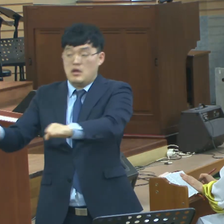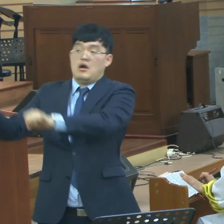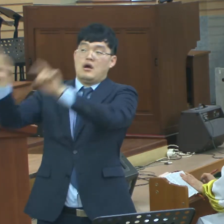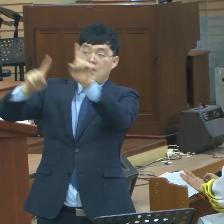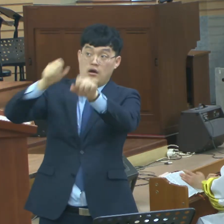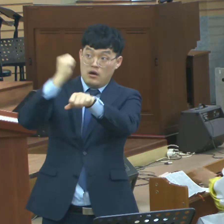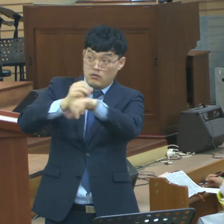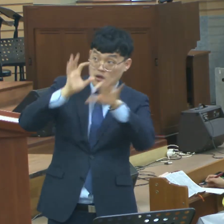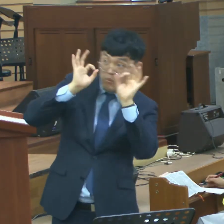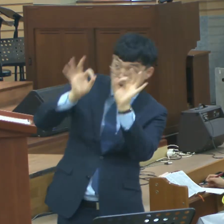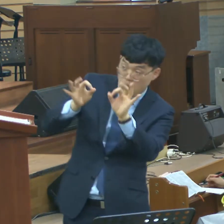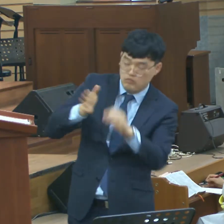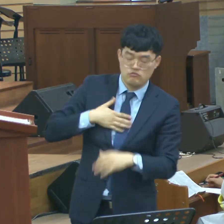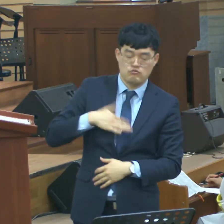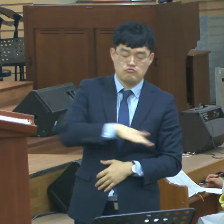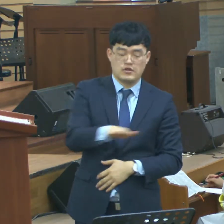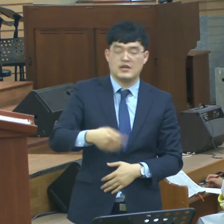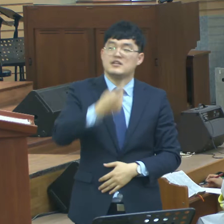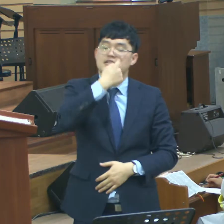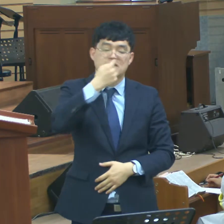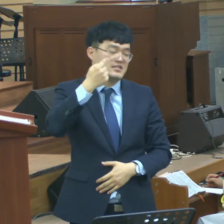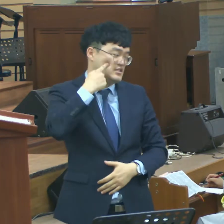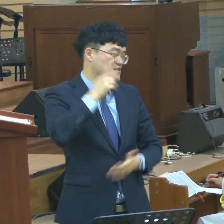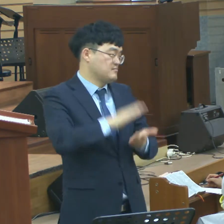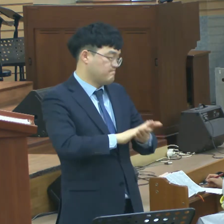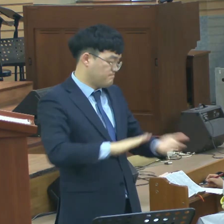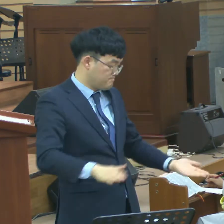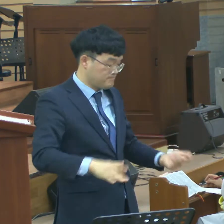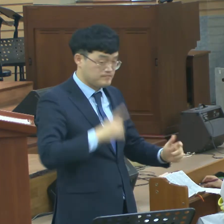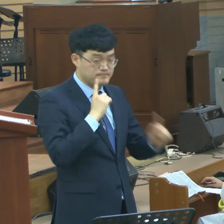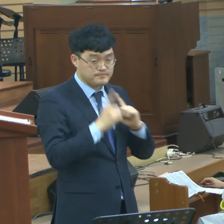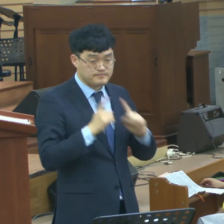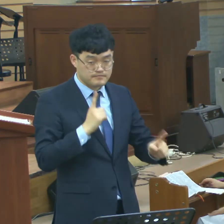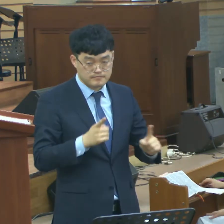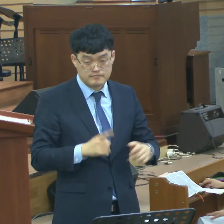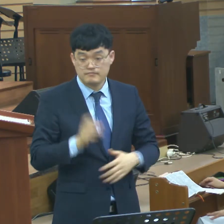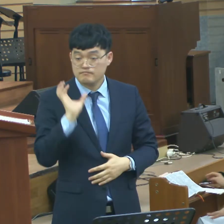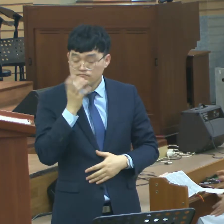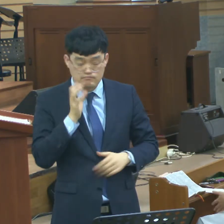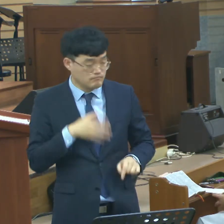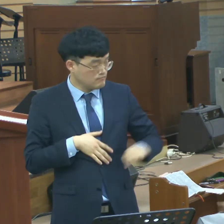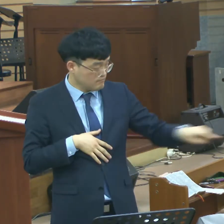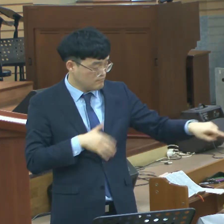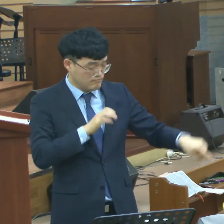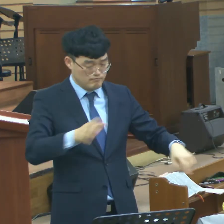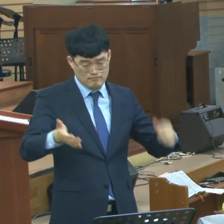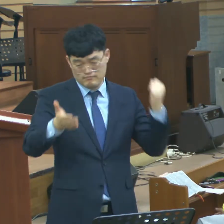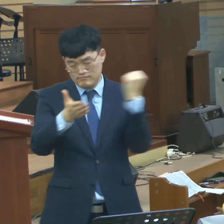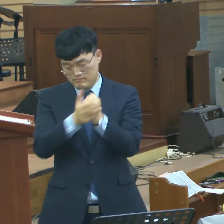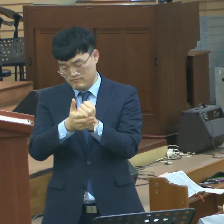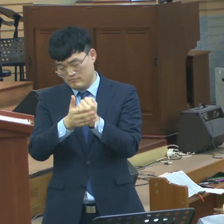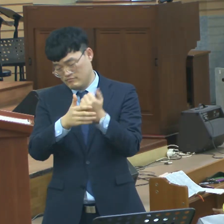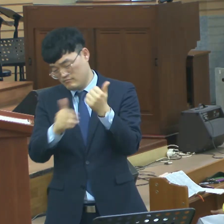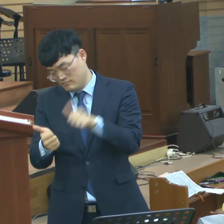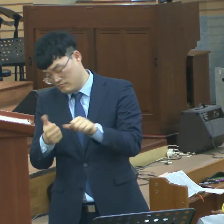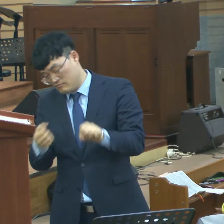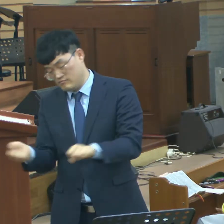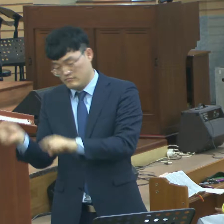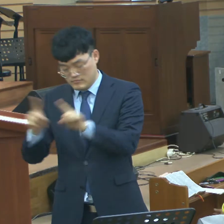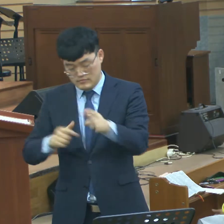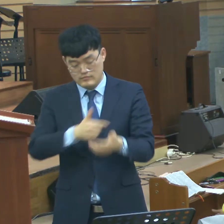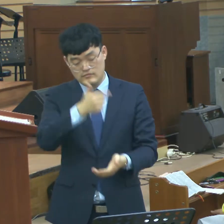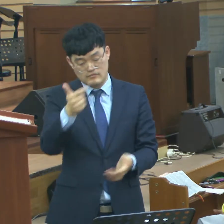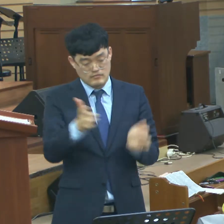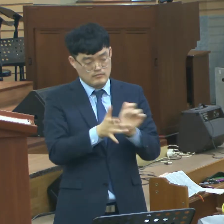일의 증인이라. 베드로는 공회 앞에서도 너희가 십자가에 못 박고 하나님이 죽은 자 가운데서 살리신 나사렛